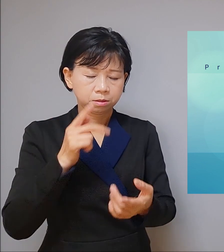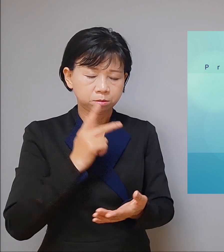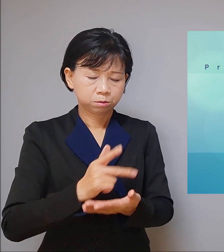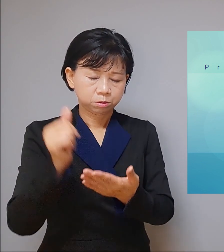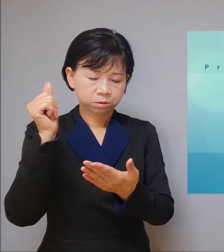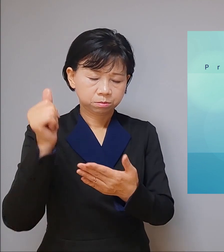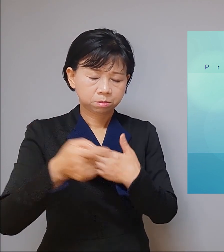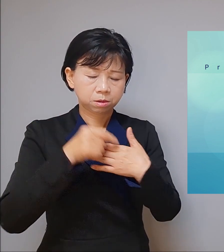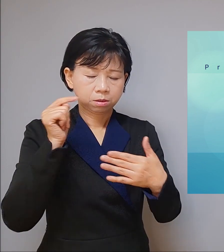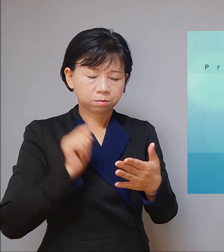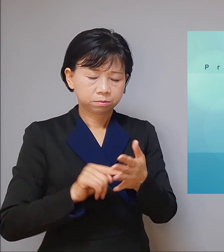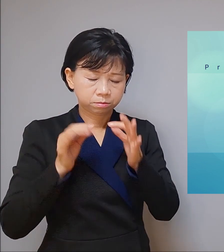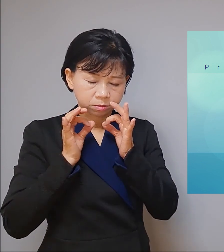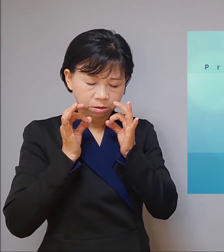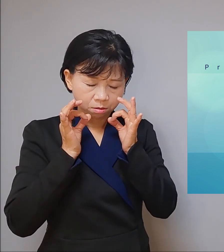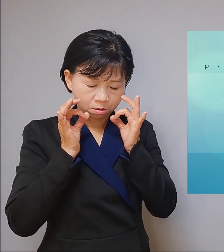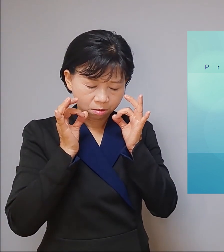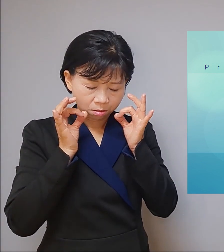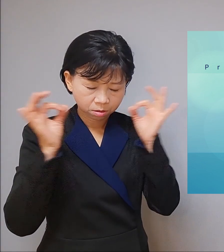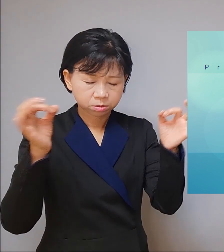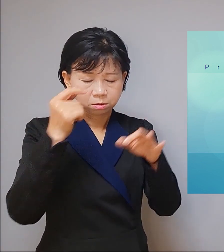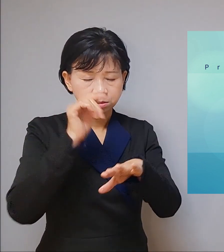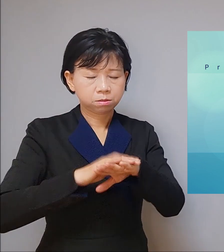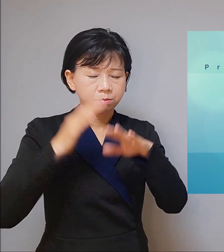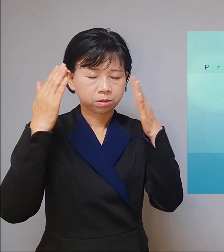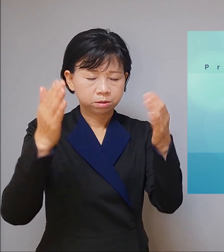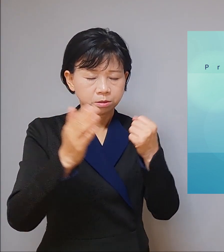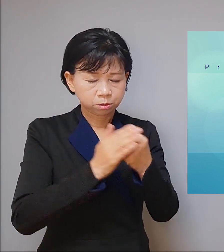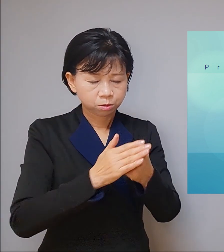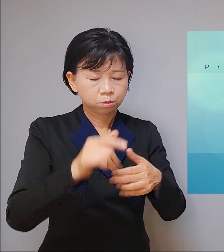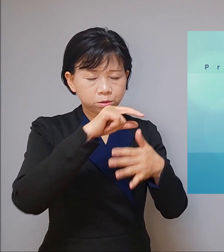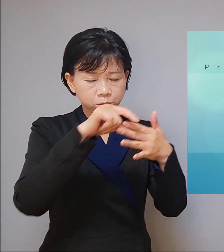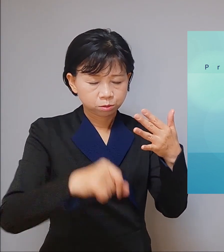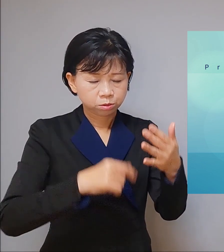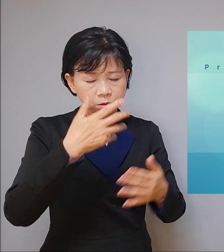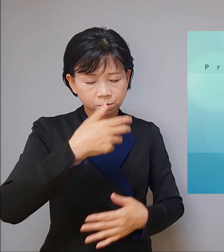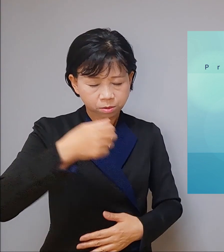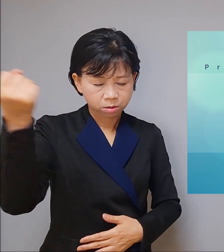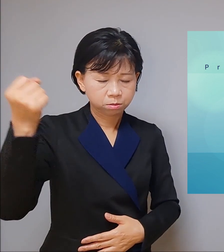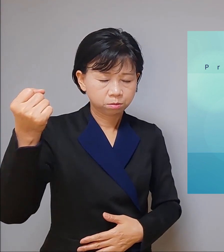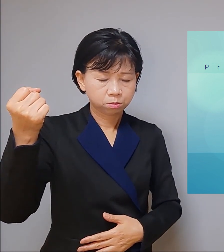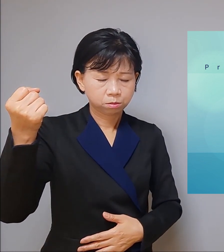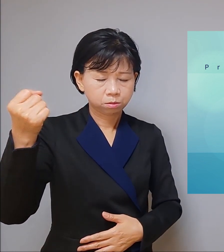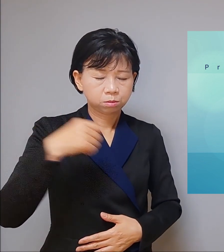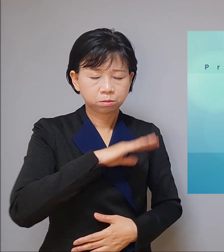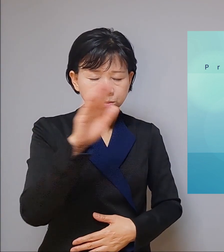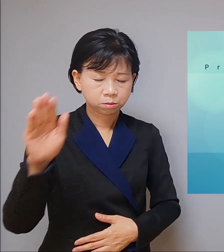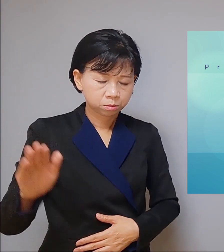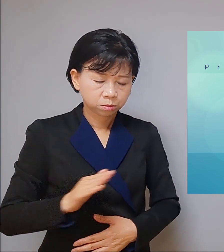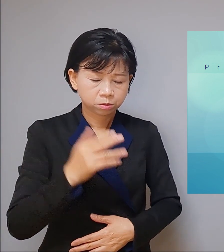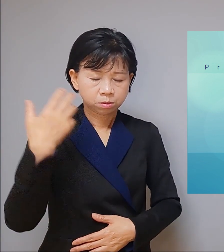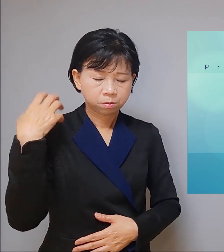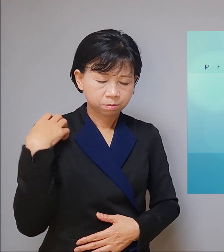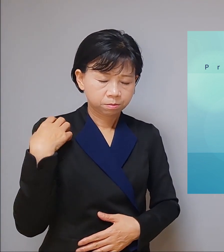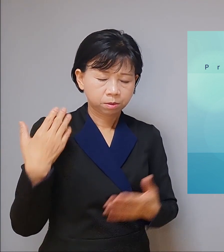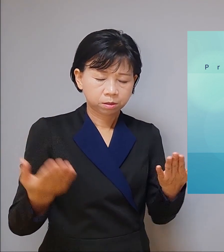주님, 마음과 정성을 다하여 예배하오니 순서를 받으시고 저희들은 주어진 사명을 잘